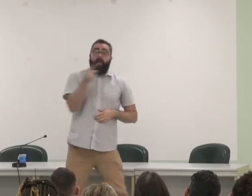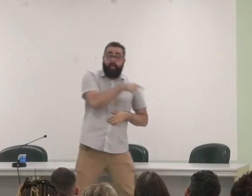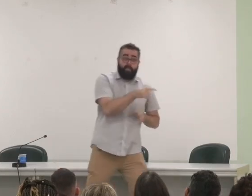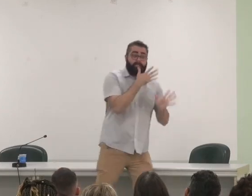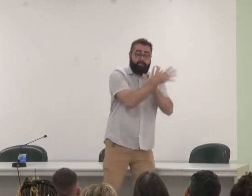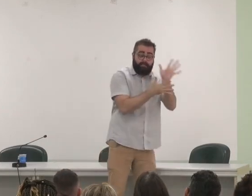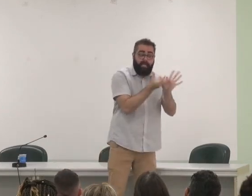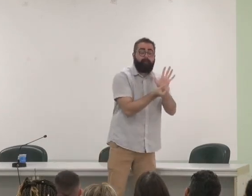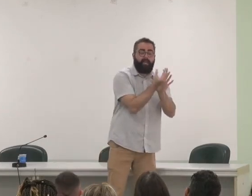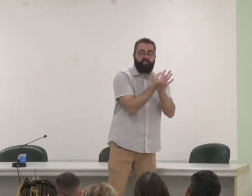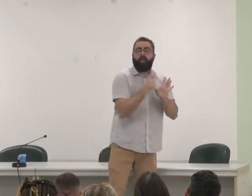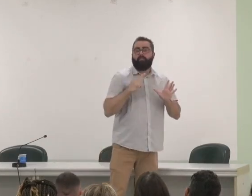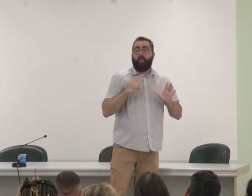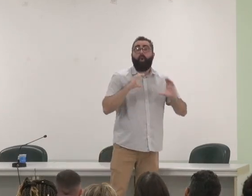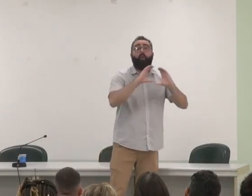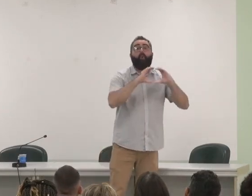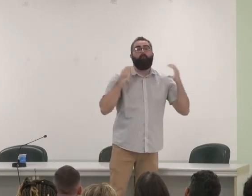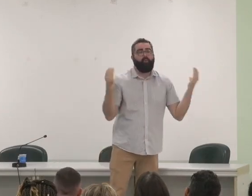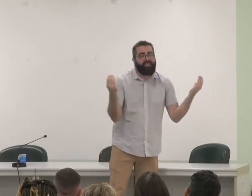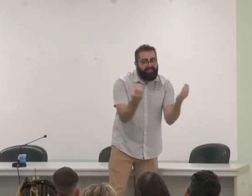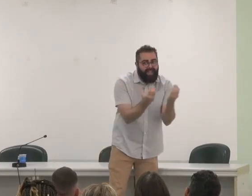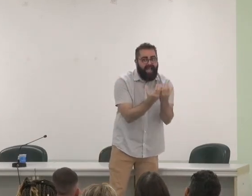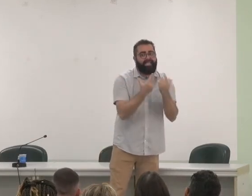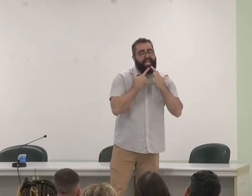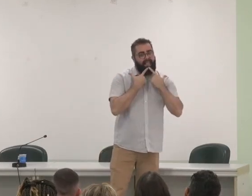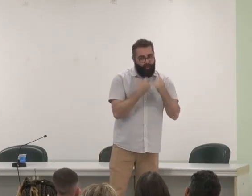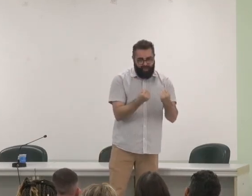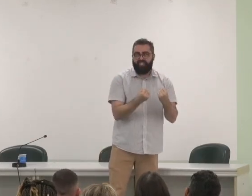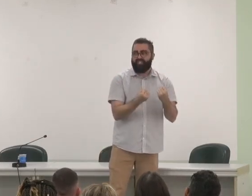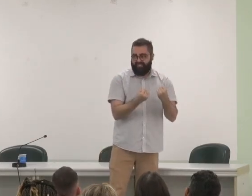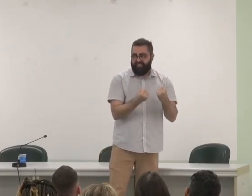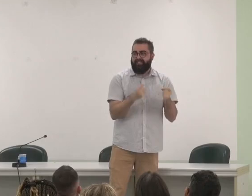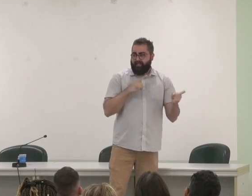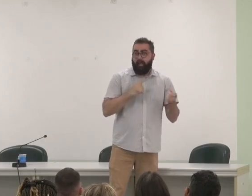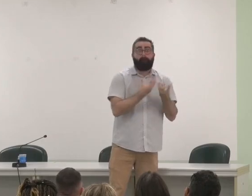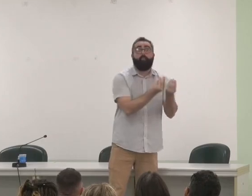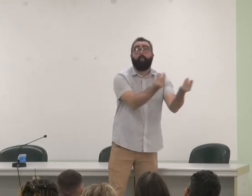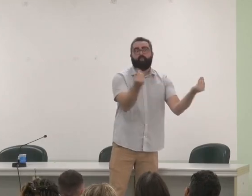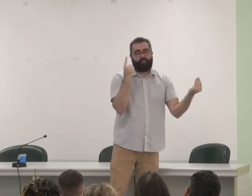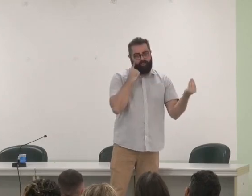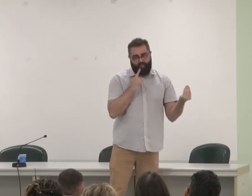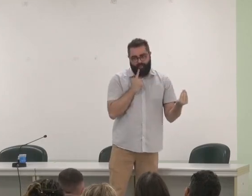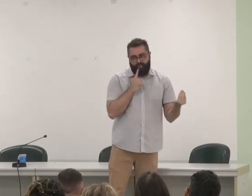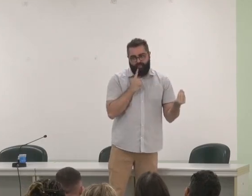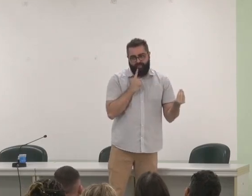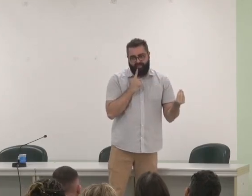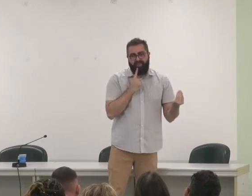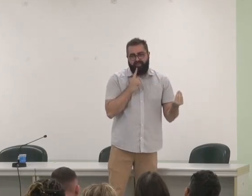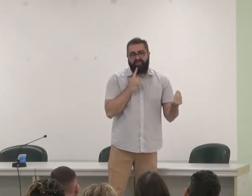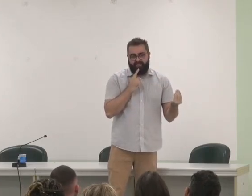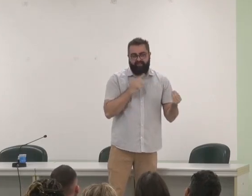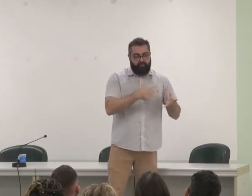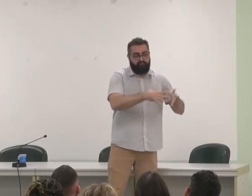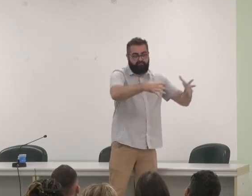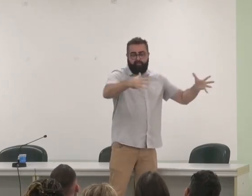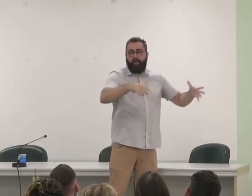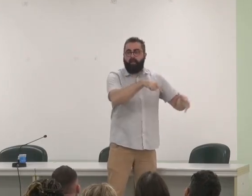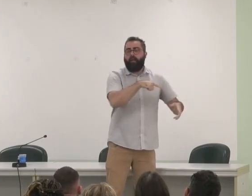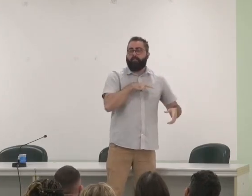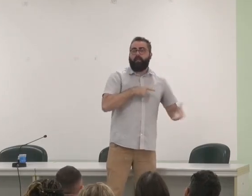de sua comunicação. As línguas de sinais emergentes se apresentam em comunidades linguísticas onde muitas